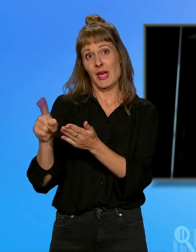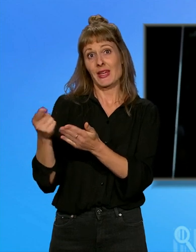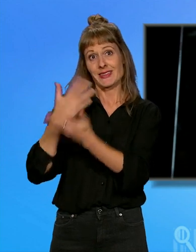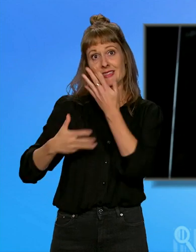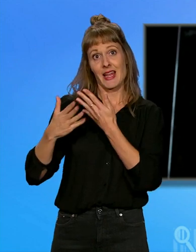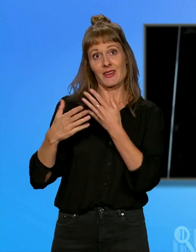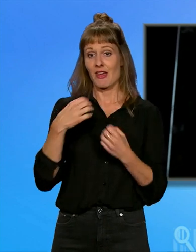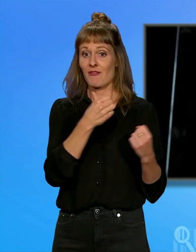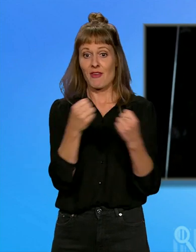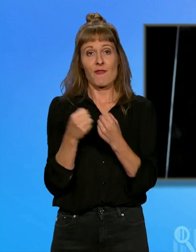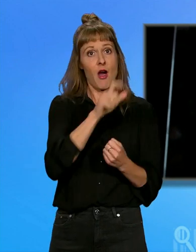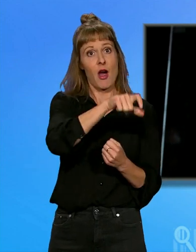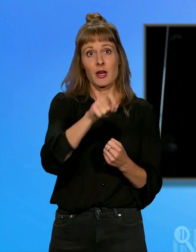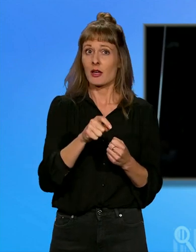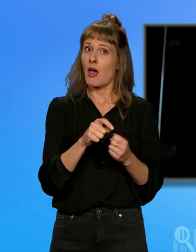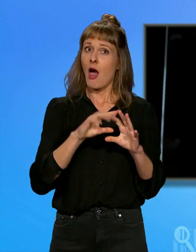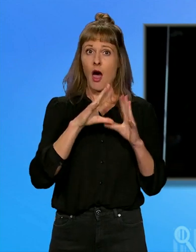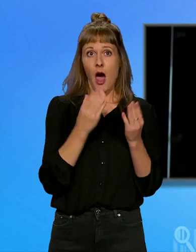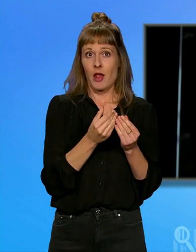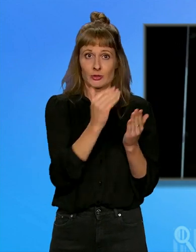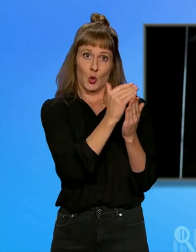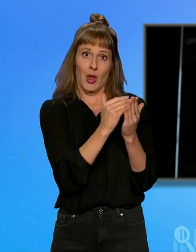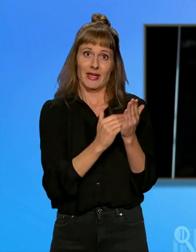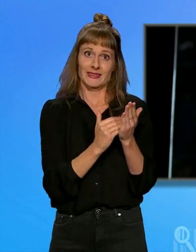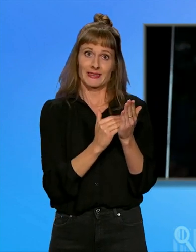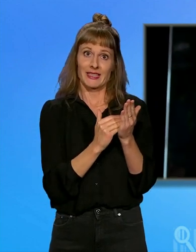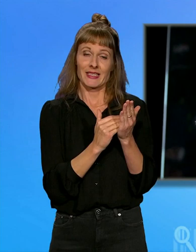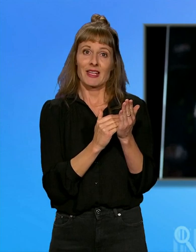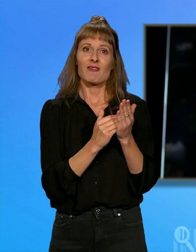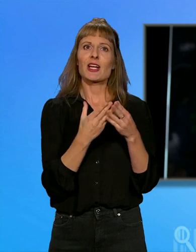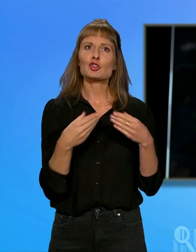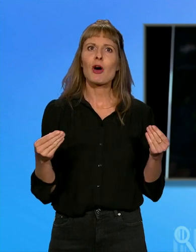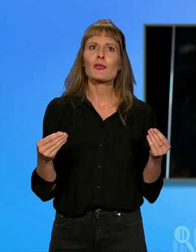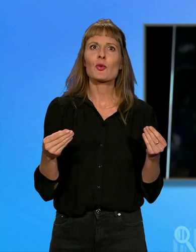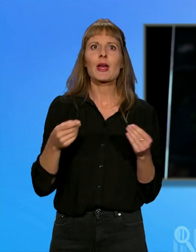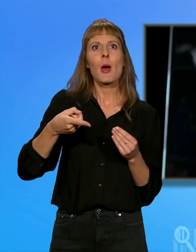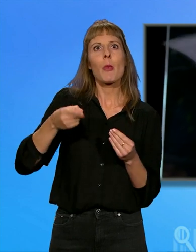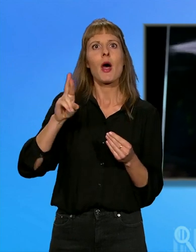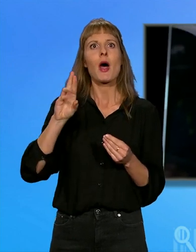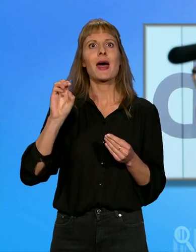Scanner. Es heiße Predict und sei die Planungs- und Kontrollsoftware.